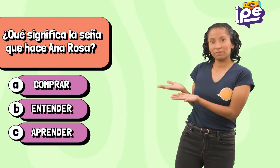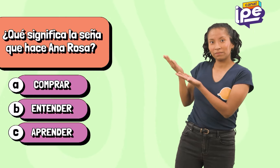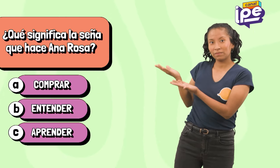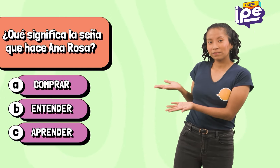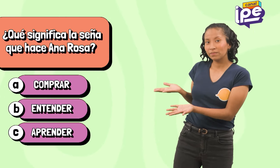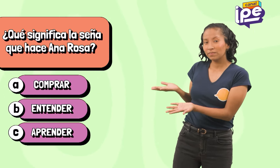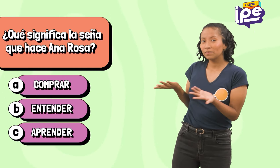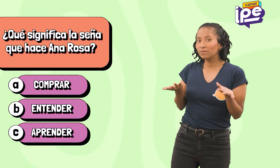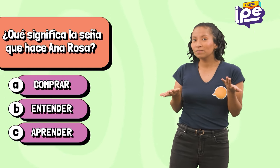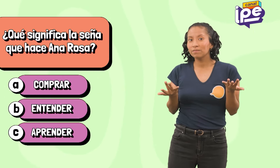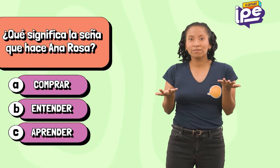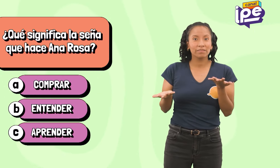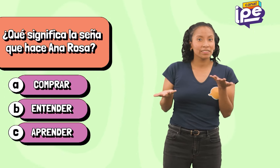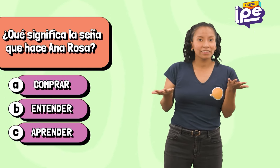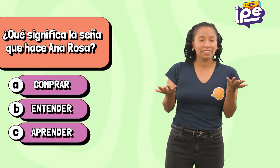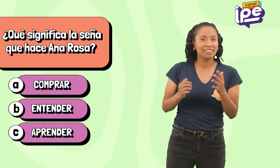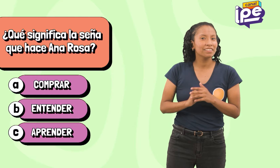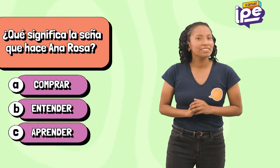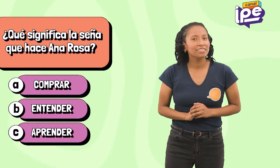bien veamos cuál es